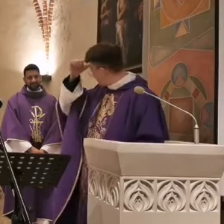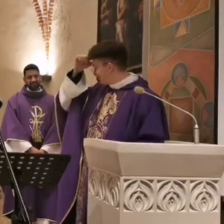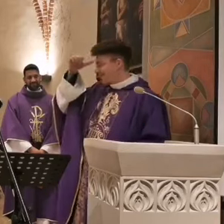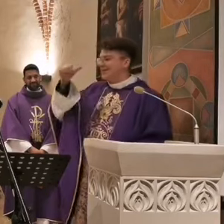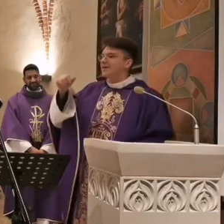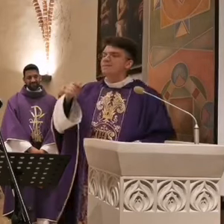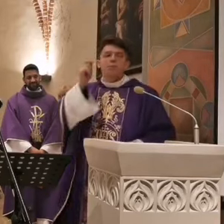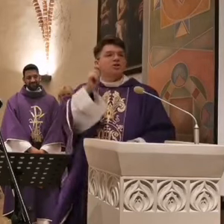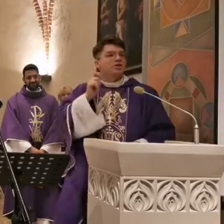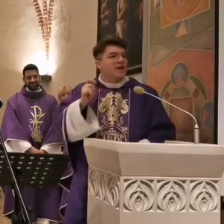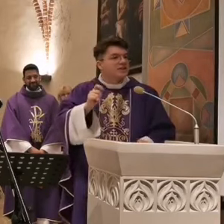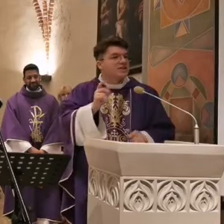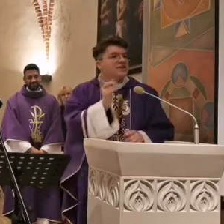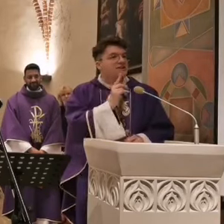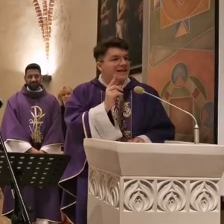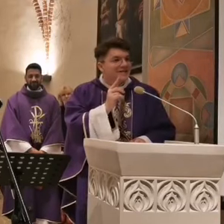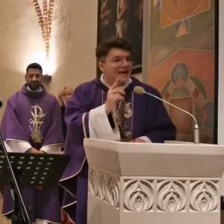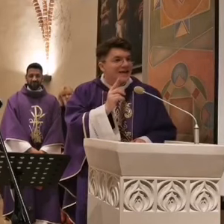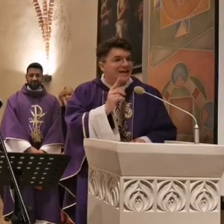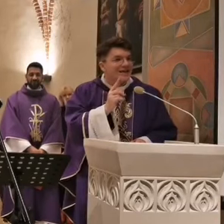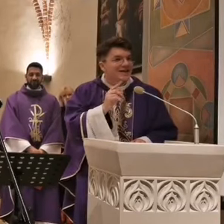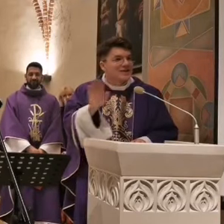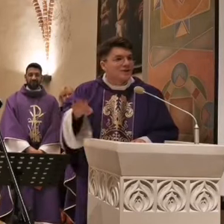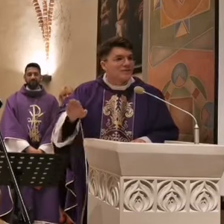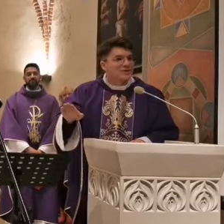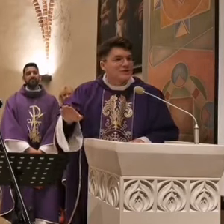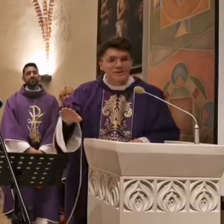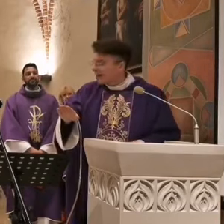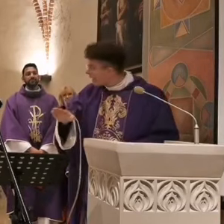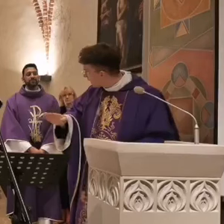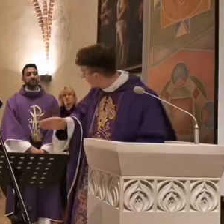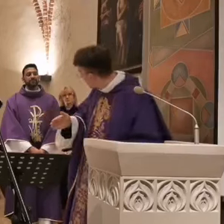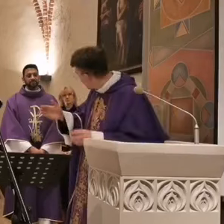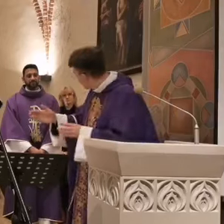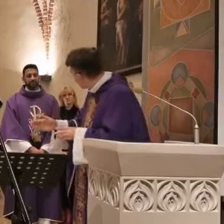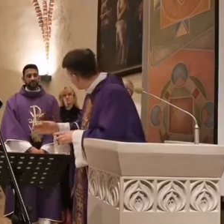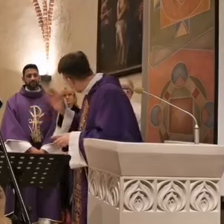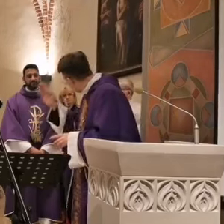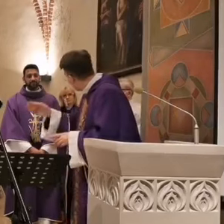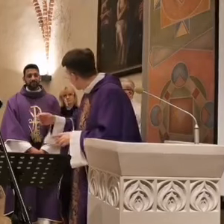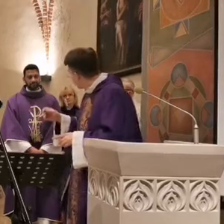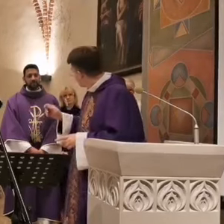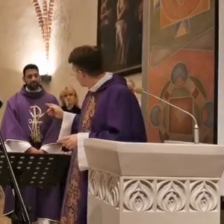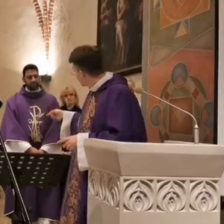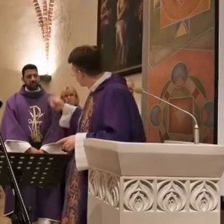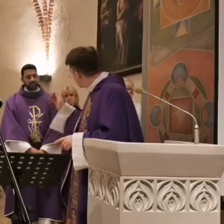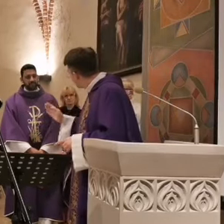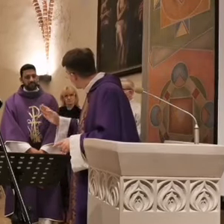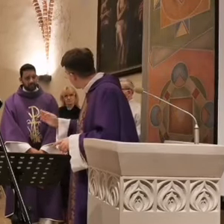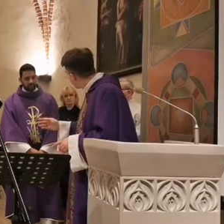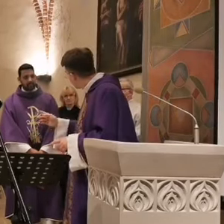Dzińco poświęci świecę. Chłopcu, draga,